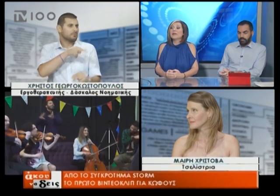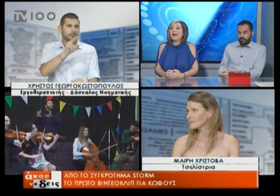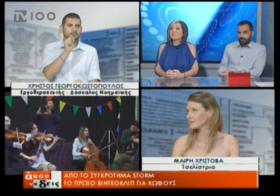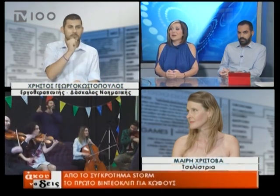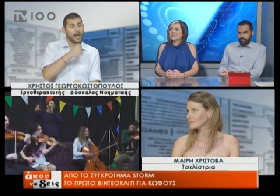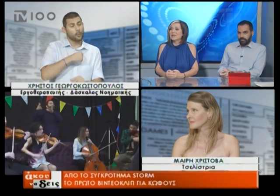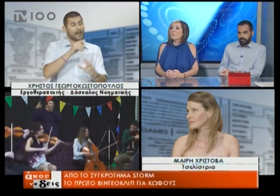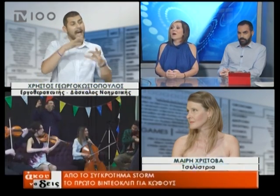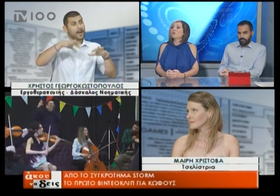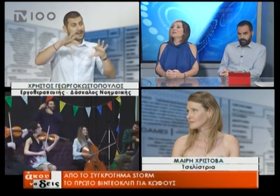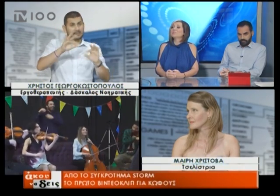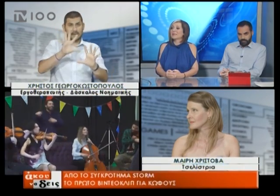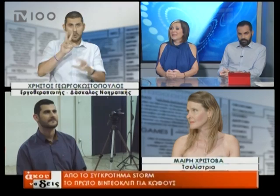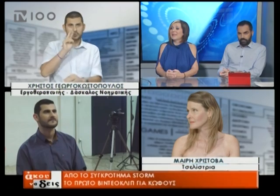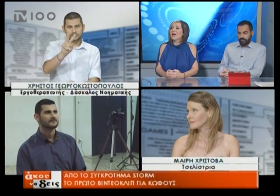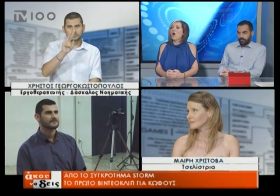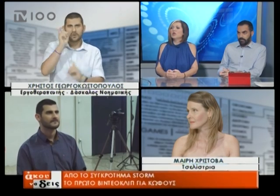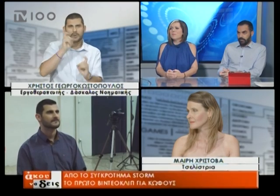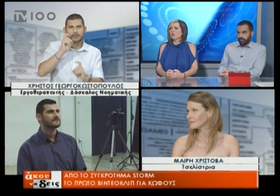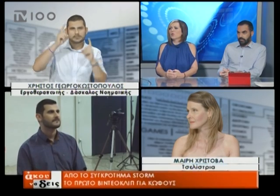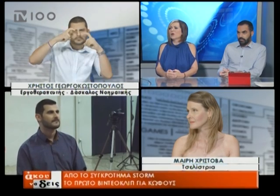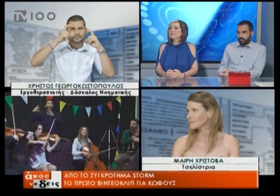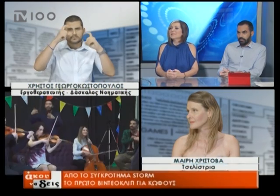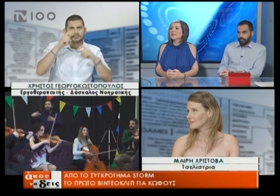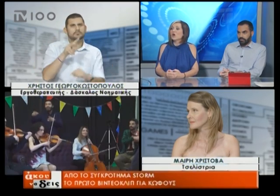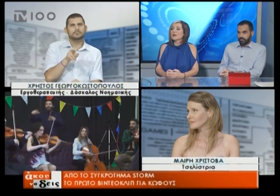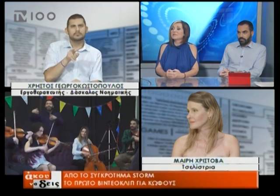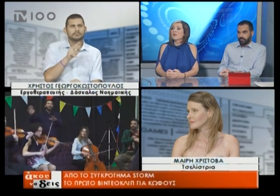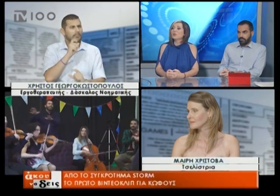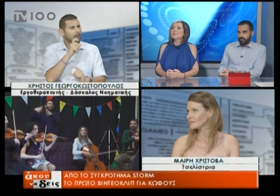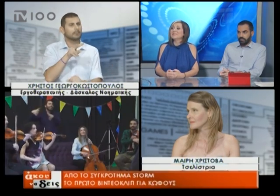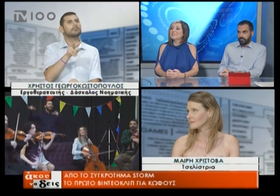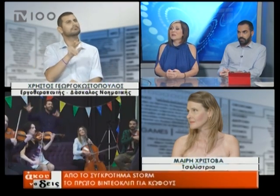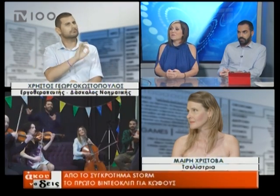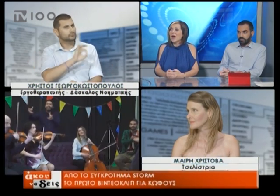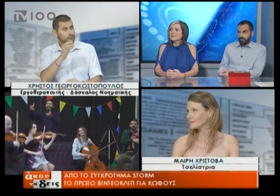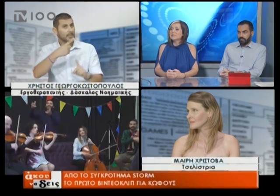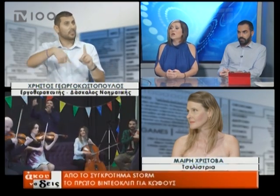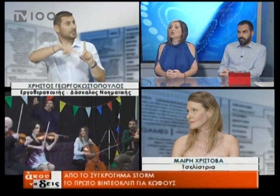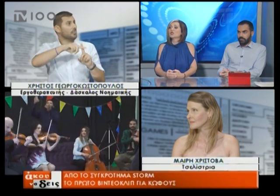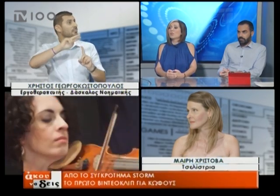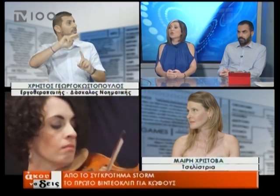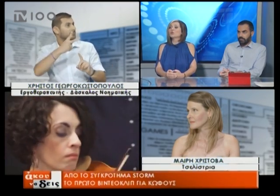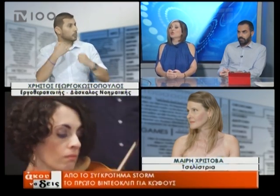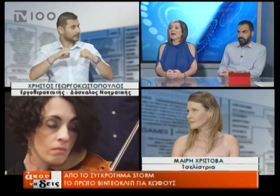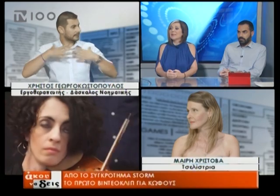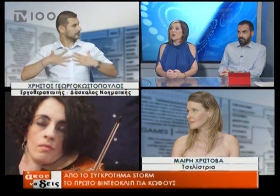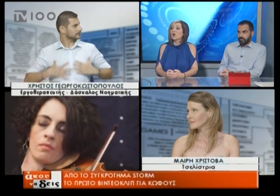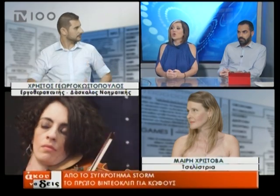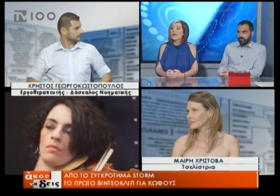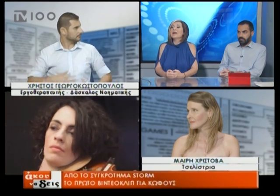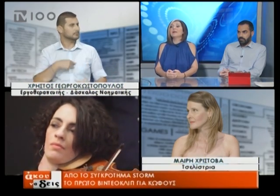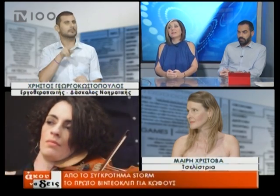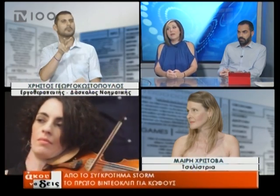η έκφραση είναι πάρα πολύ σημαντική. Όταν παρακολουθώ κάτι στην τηλεόραση, βλέπω τις εκφράσεις στο πρόσωπο των